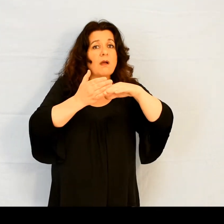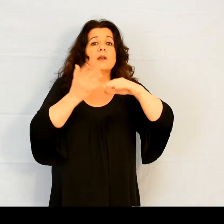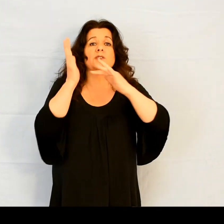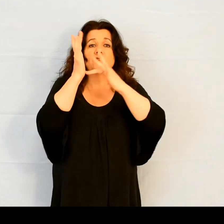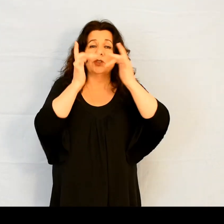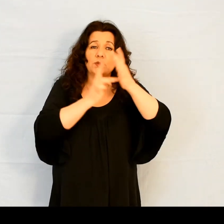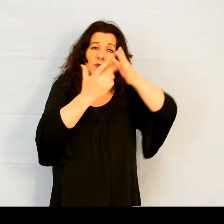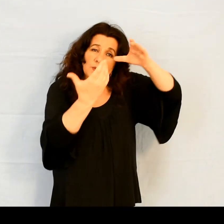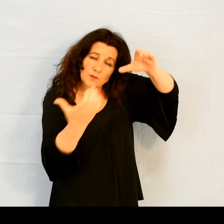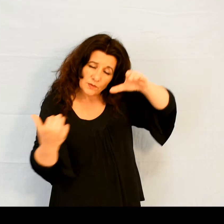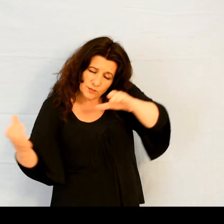ou calvaire,